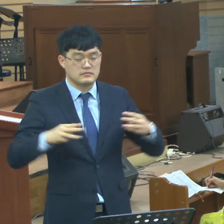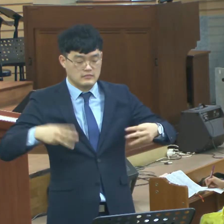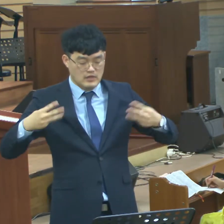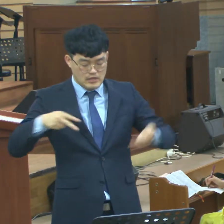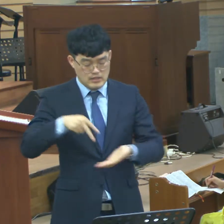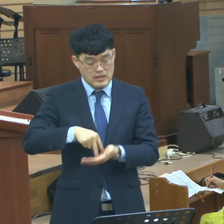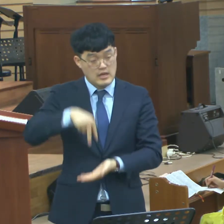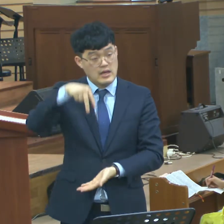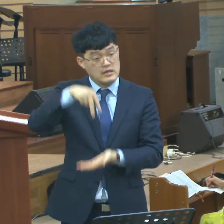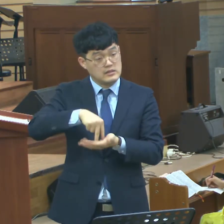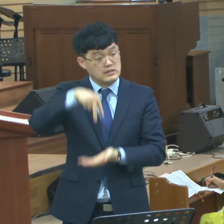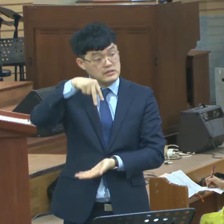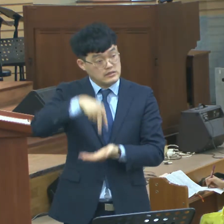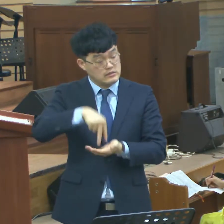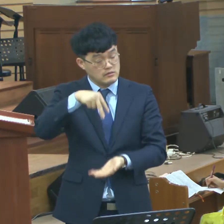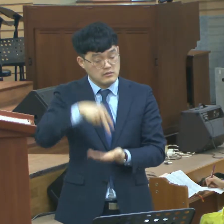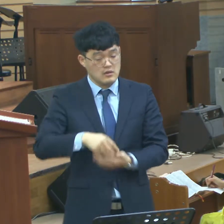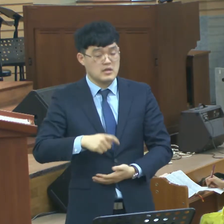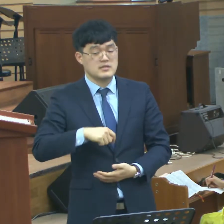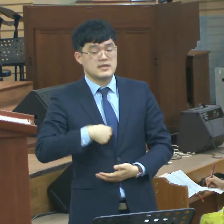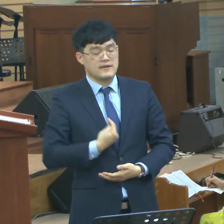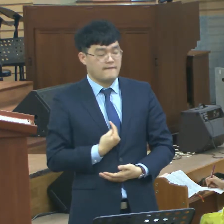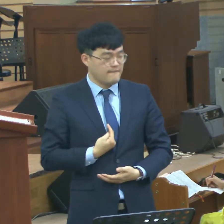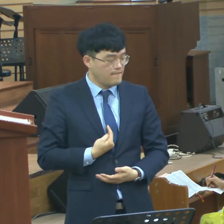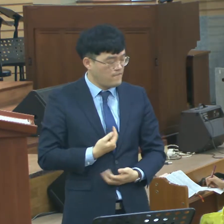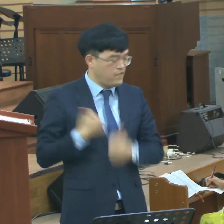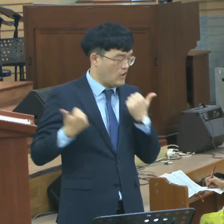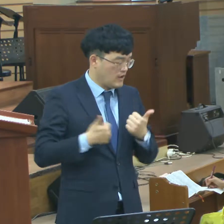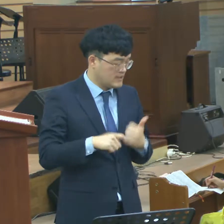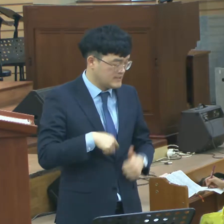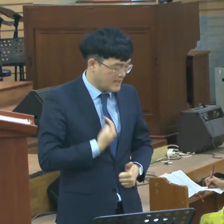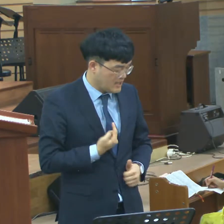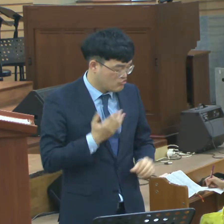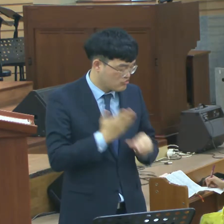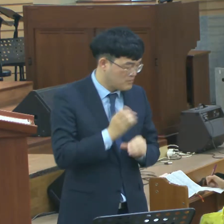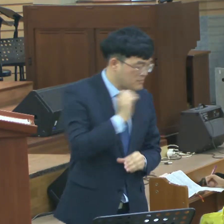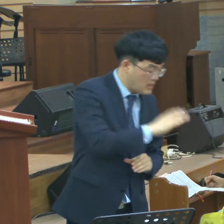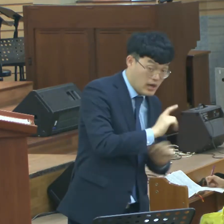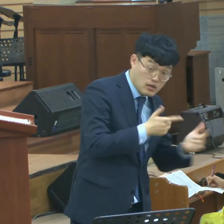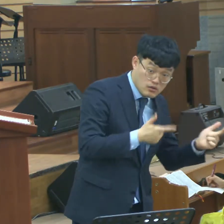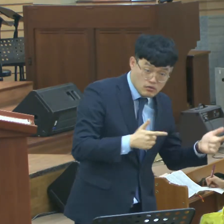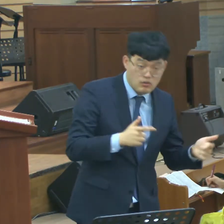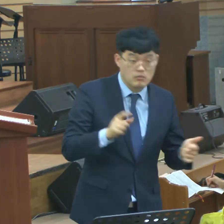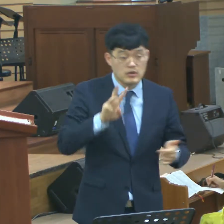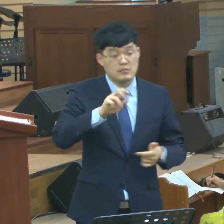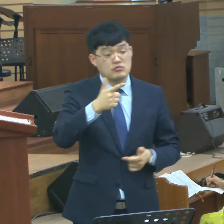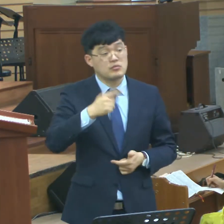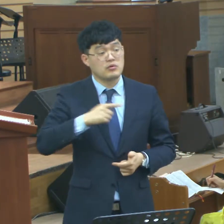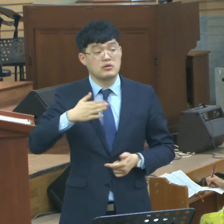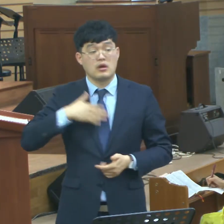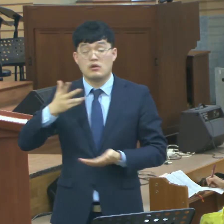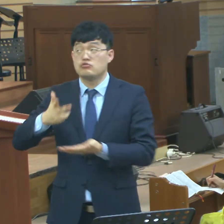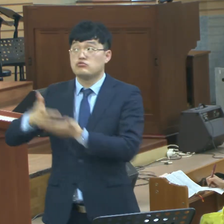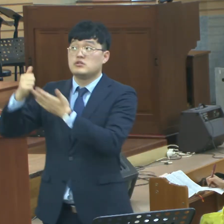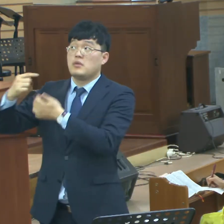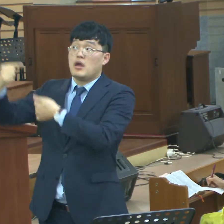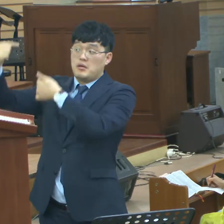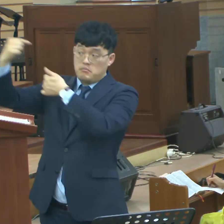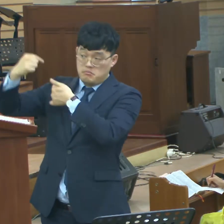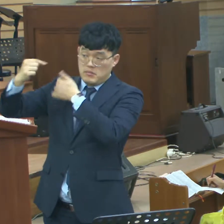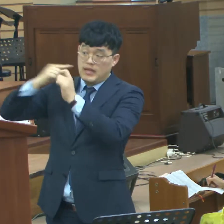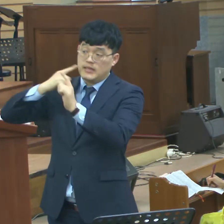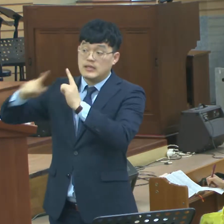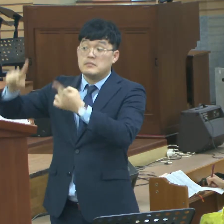엘리야는 그냥 자기가 오기가 나서 한 얘기가 아니었어요. 36절에 내가 주의 말씀대로 이 모든 일을